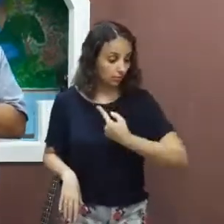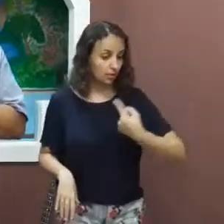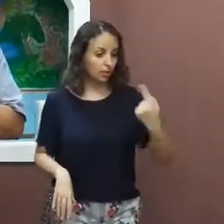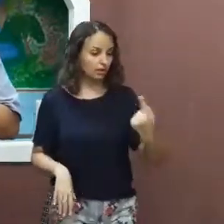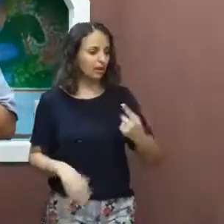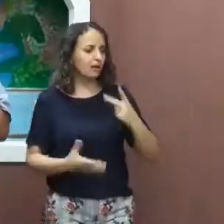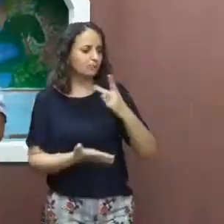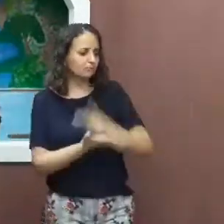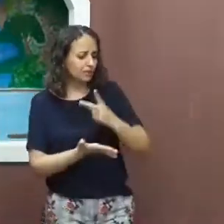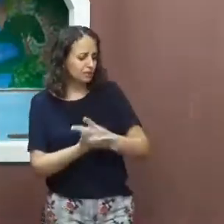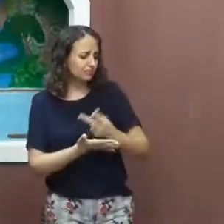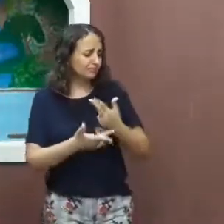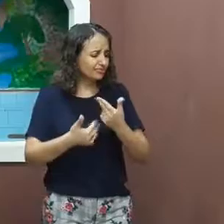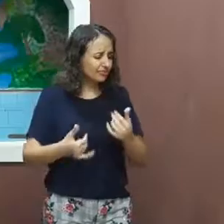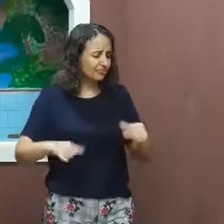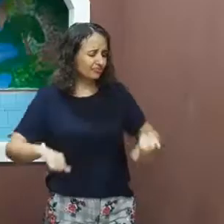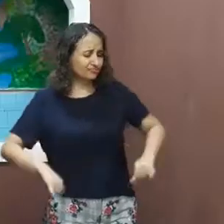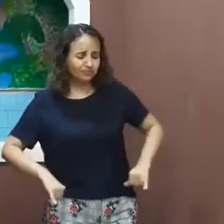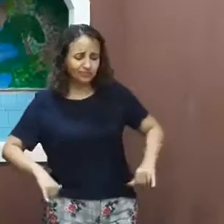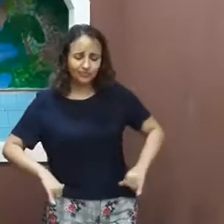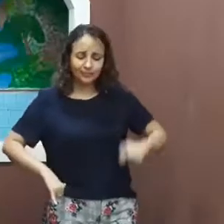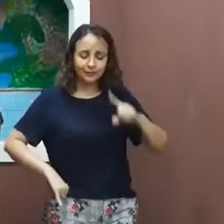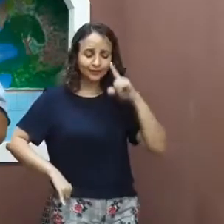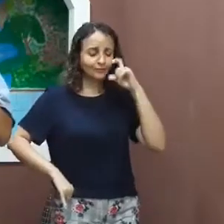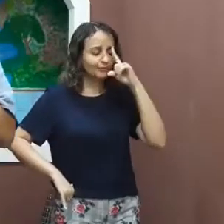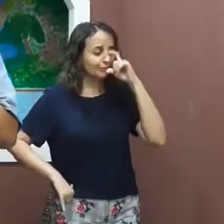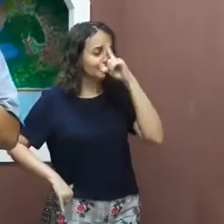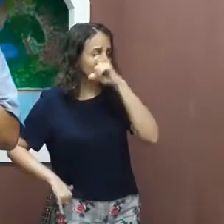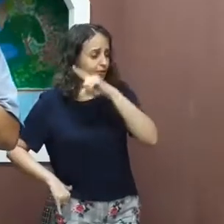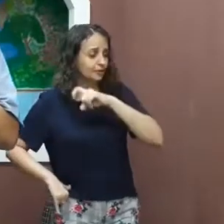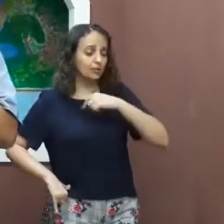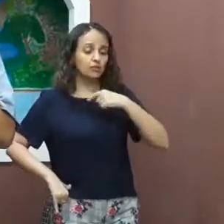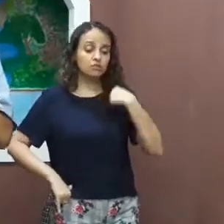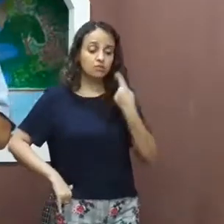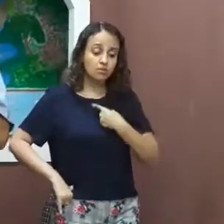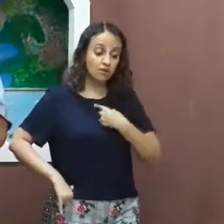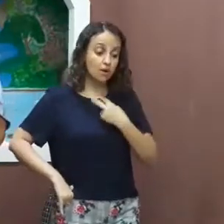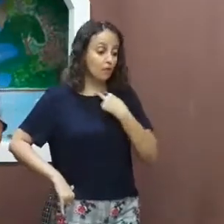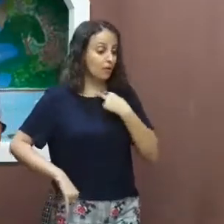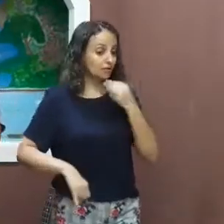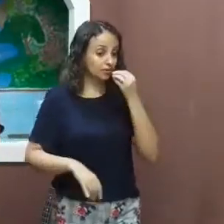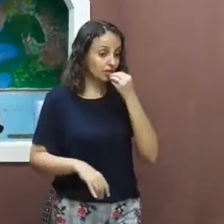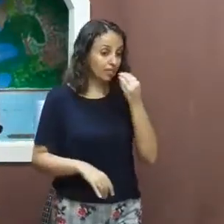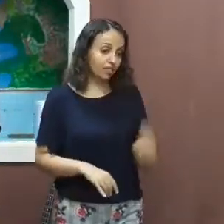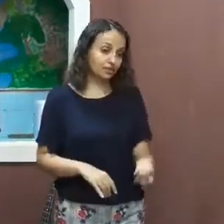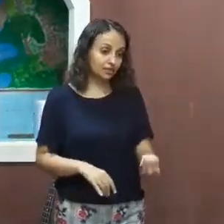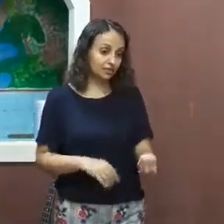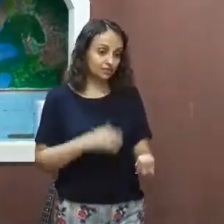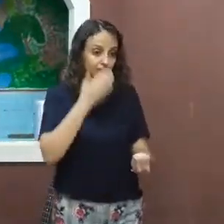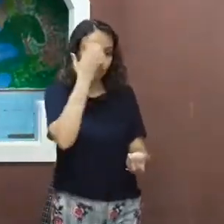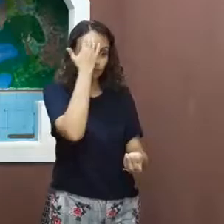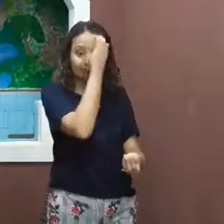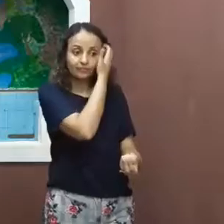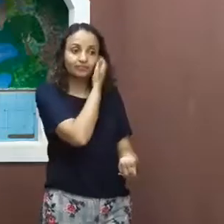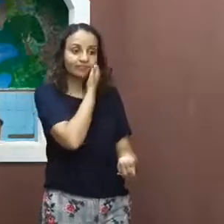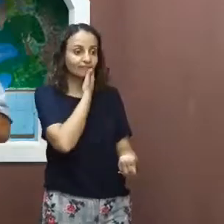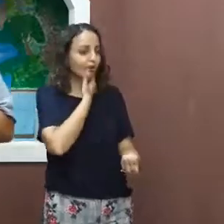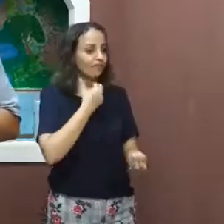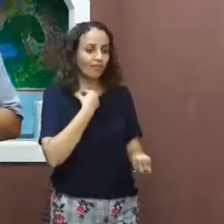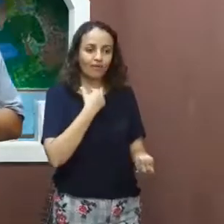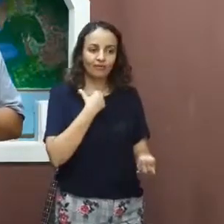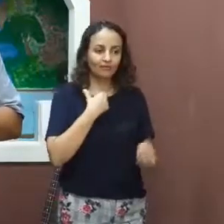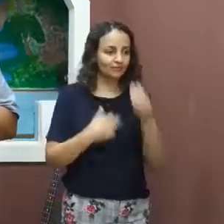do maior sofrimento, nós não devemos desistir do Senhor.